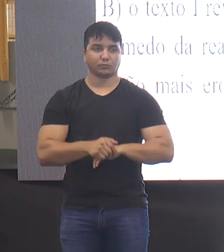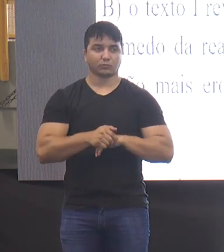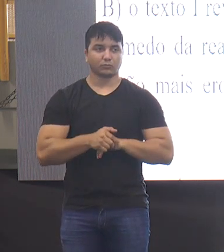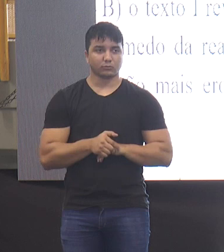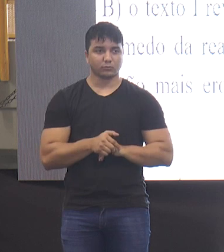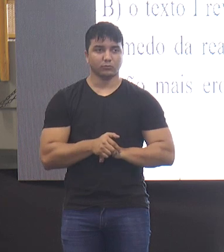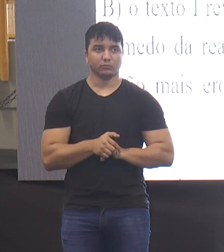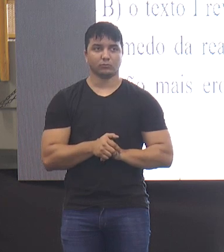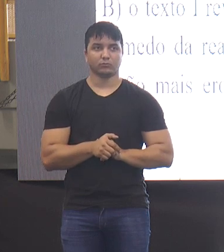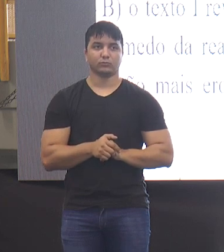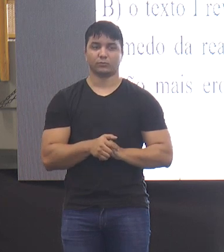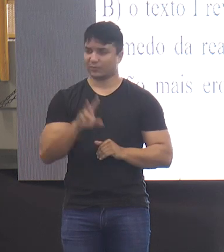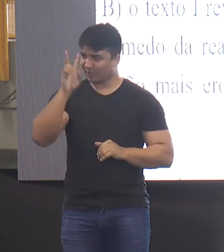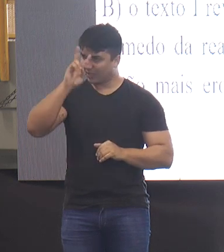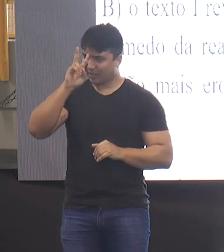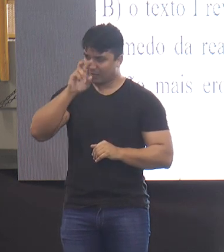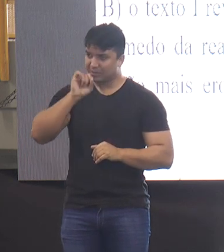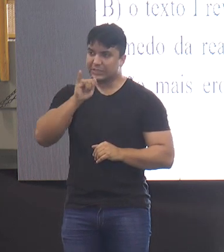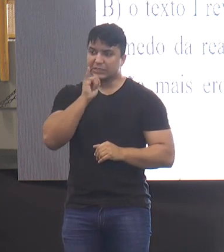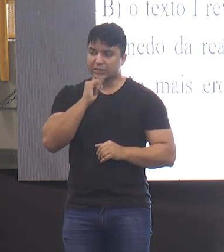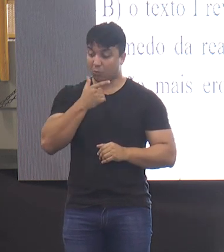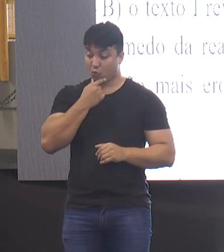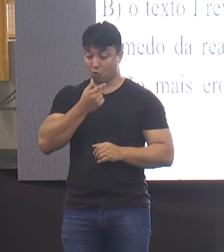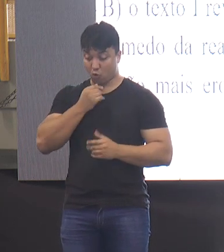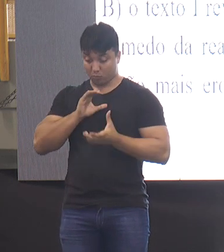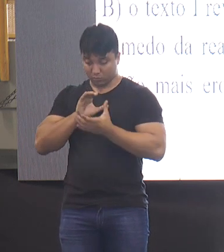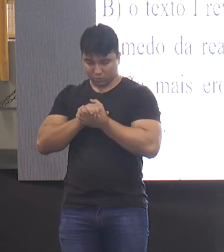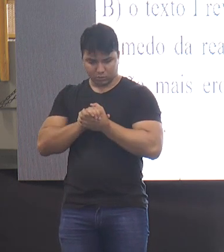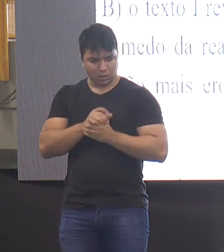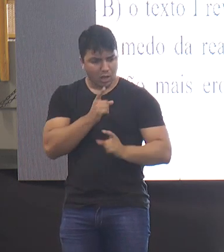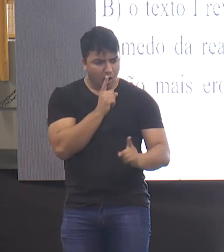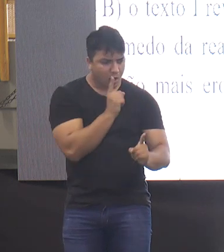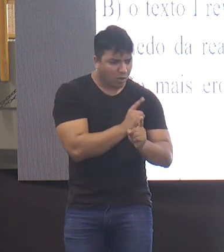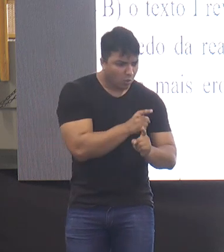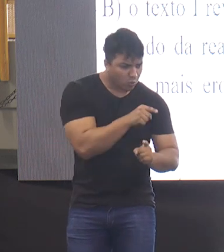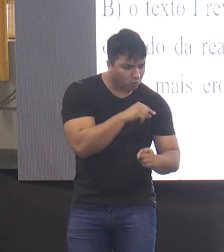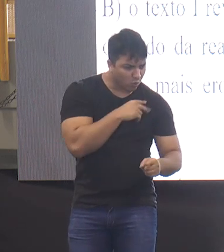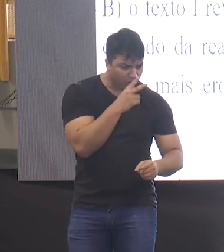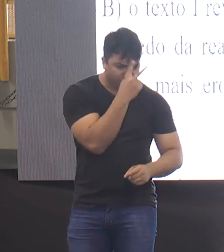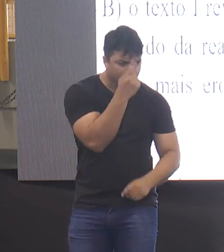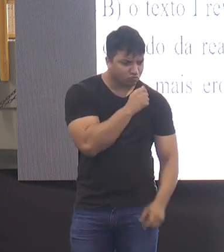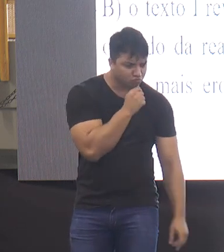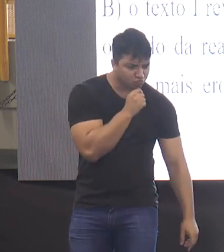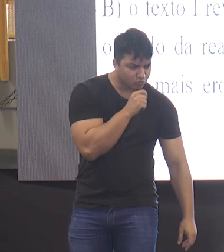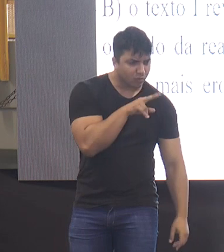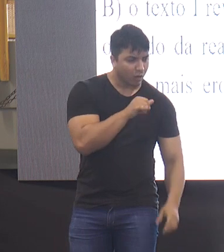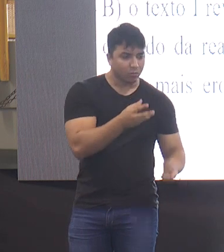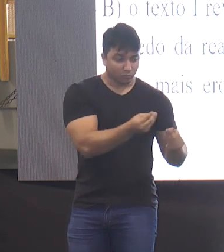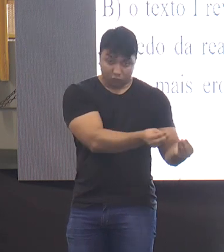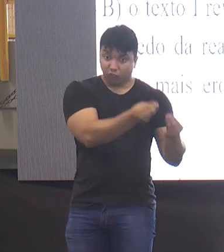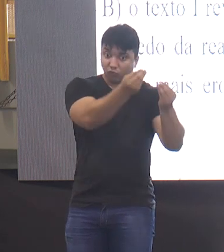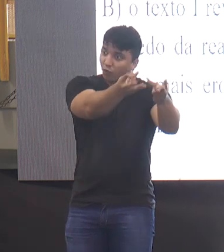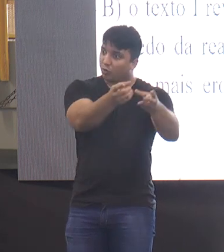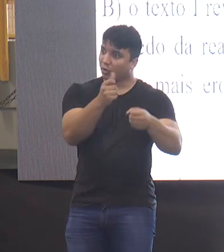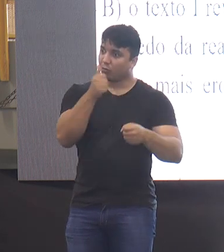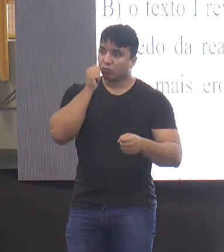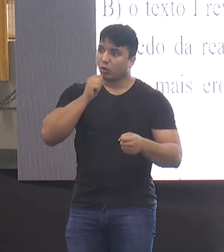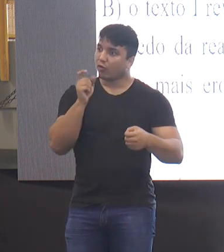ela. Lembra que se o marido casasse e descobrisse na noite de núpcias que a mulher não era virgem, ele podia devolver a